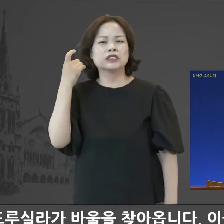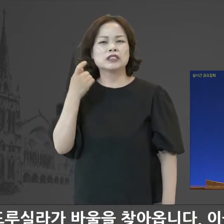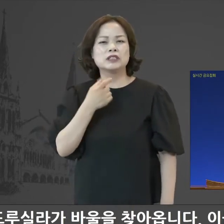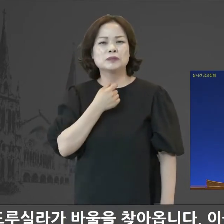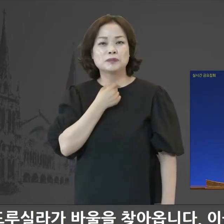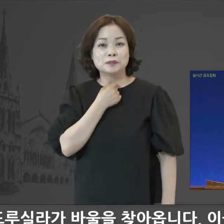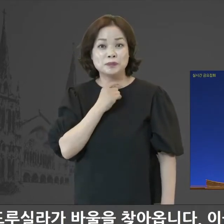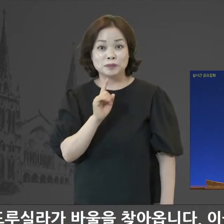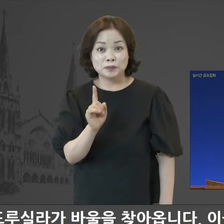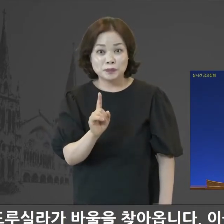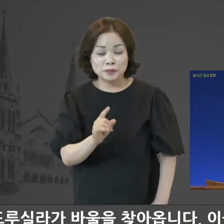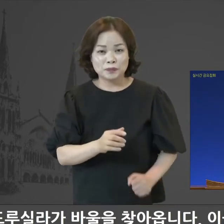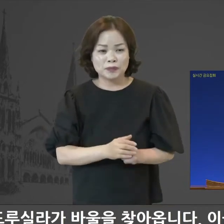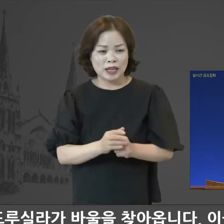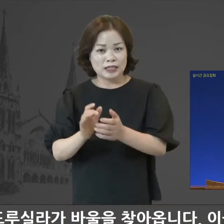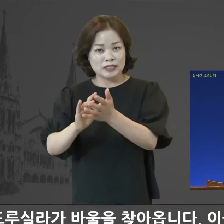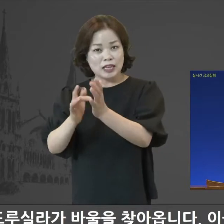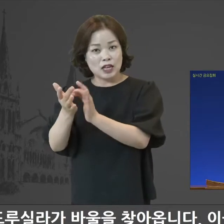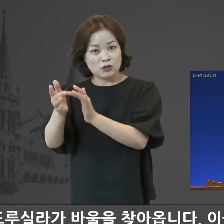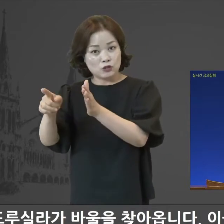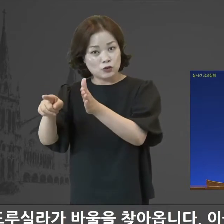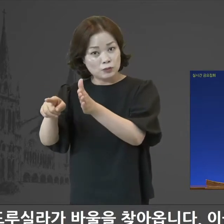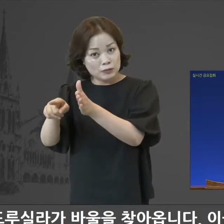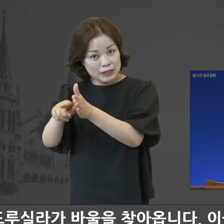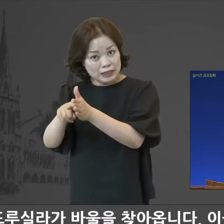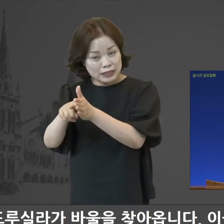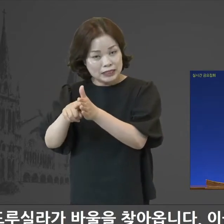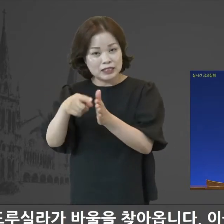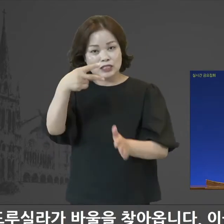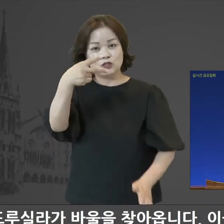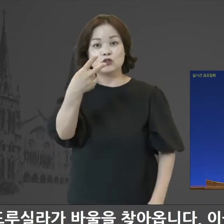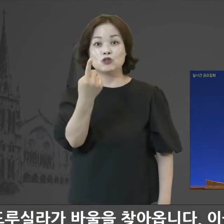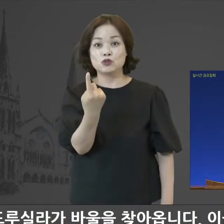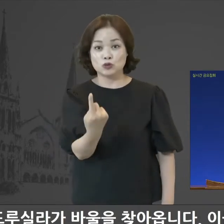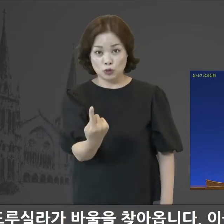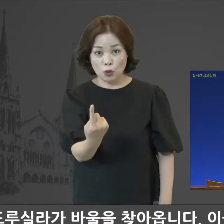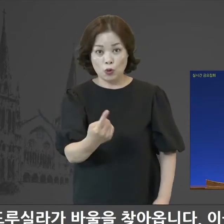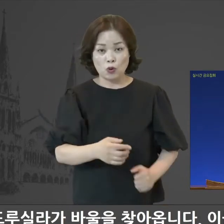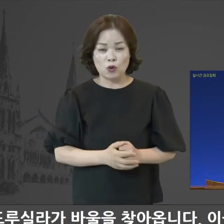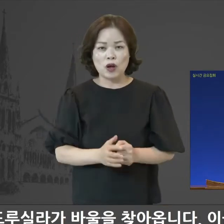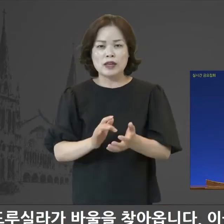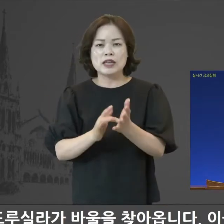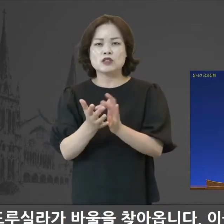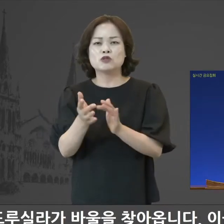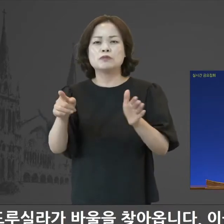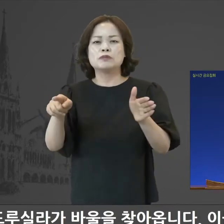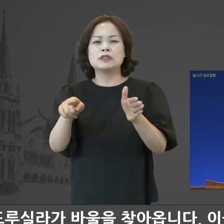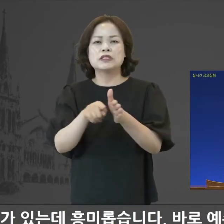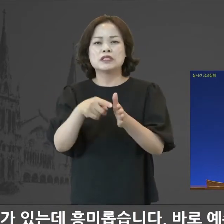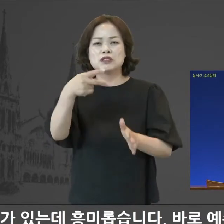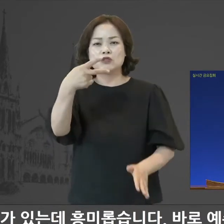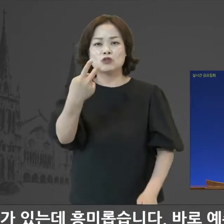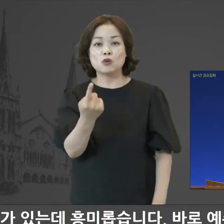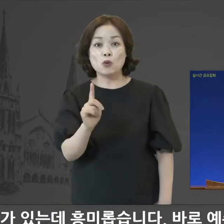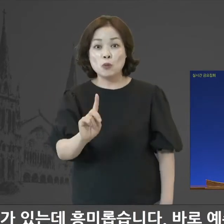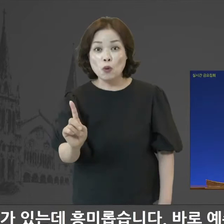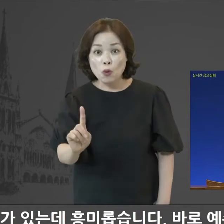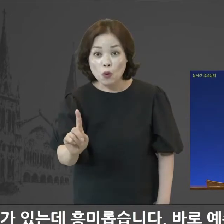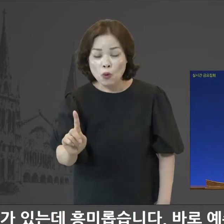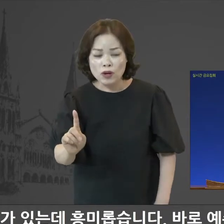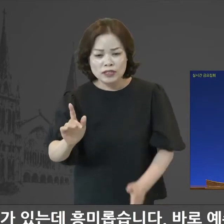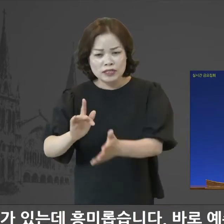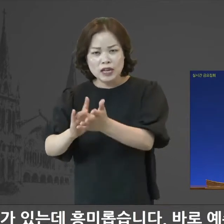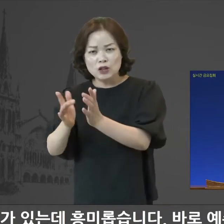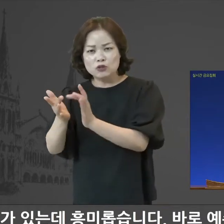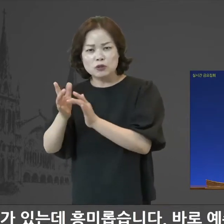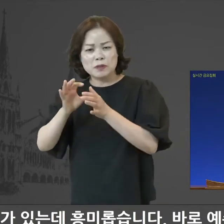싶었던 이야기는 예수 믿는 도 이렇게 되어 있습니다. 예수 믿는 도라는 말은 무슨 뜻이냐면